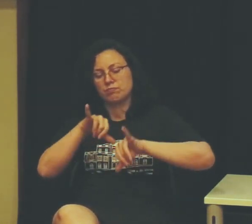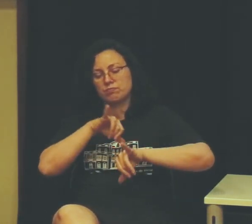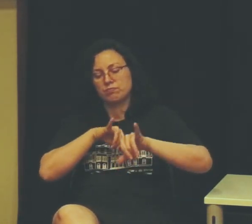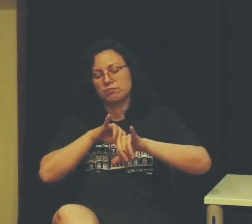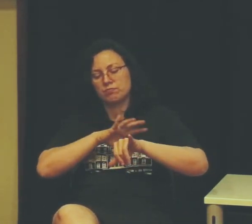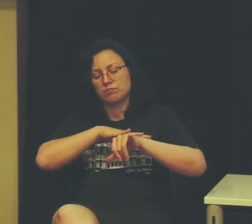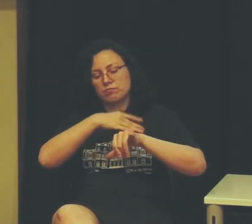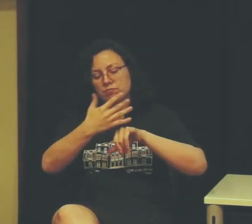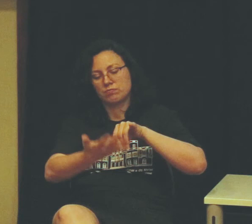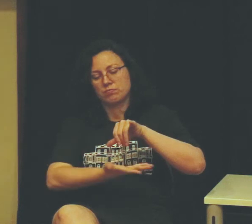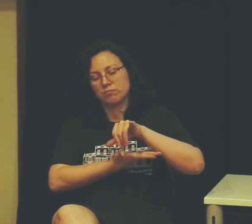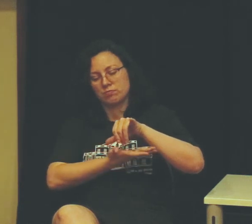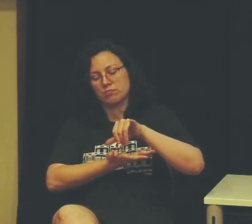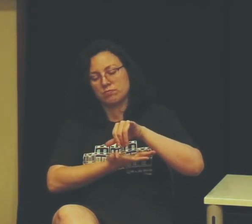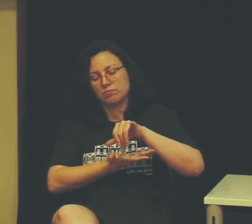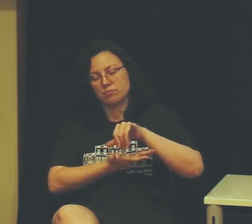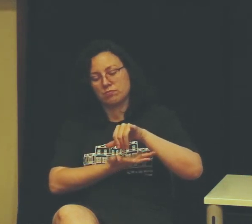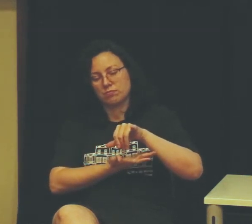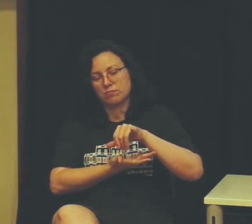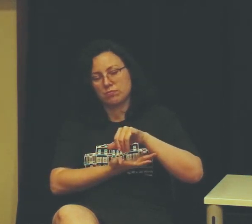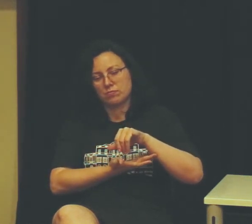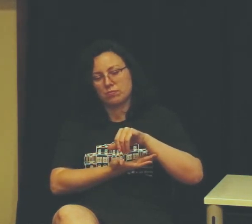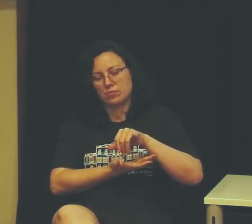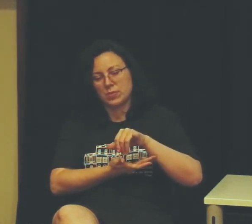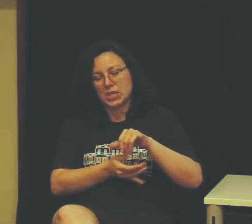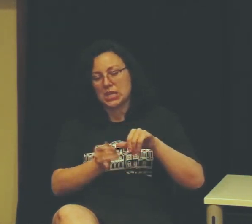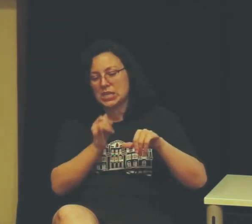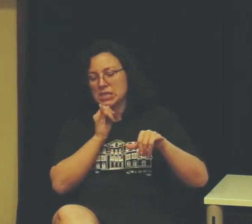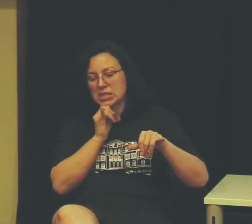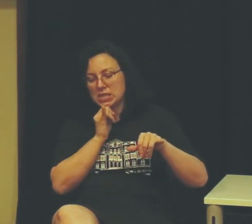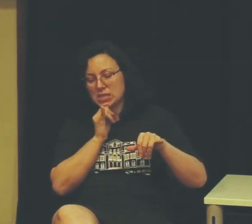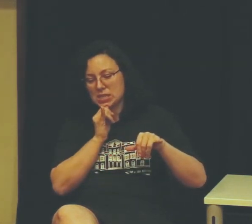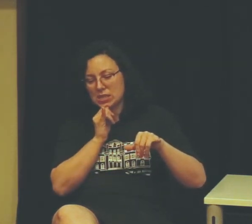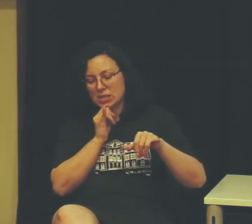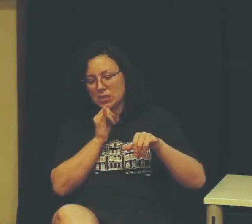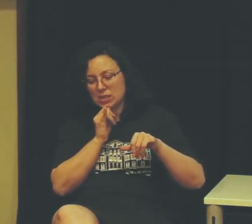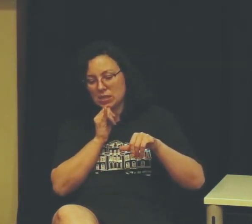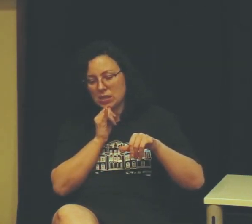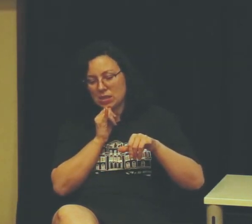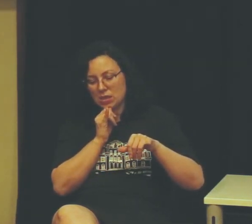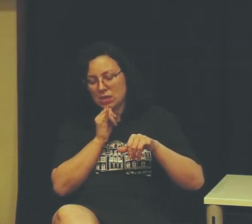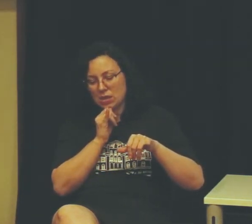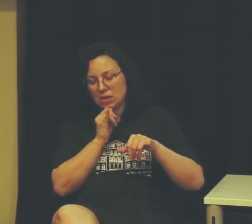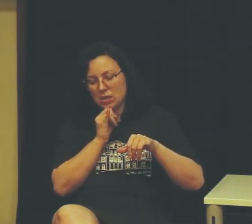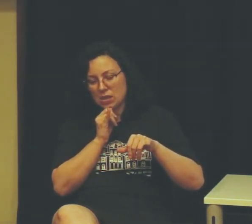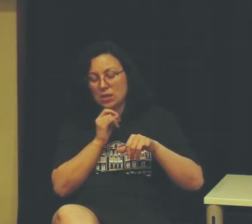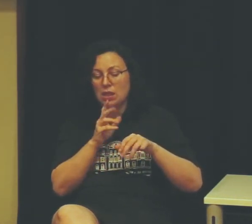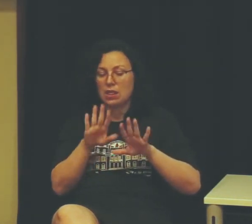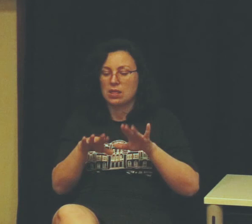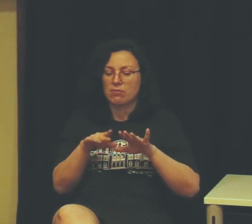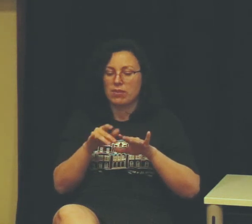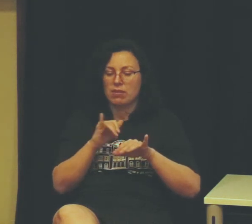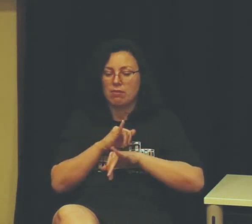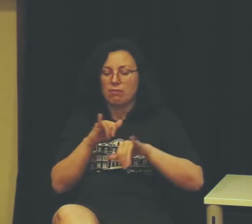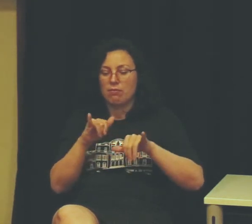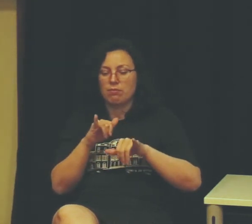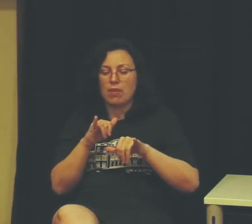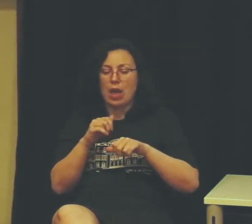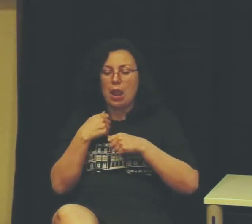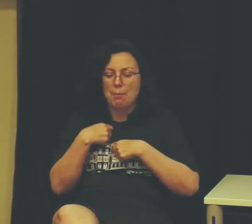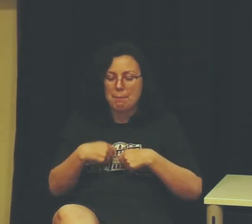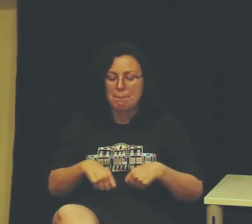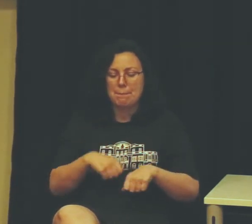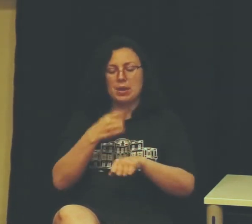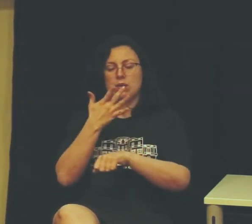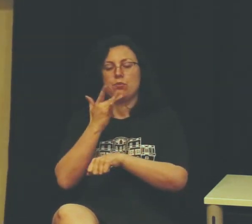outras peças, por exemplo, com paládio. Então, quando a gente ouve falar normalmente que uma peça recebeu um banho de ouro, um banho de cobre, esse tipo